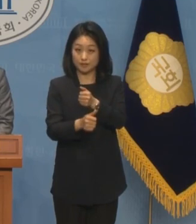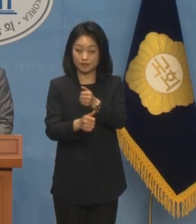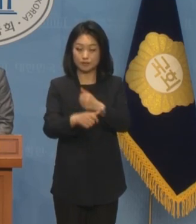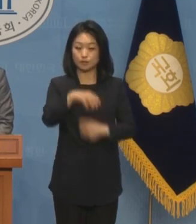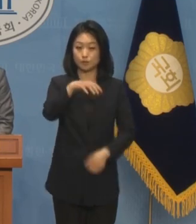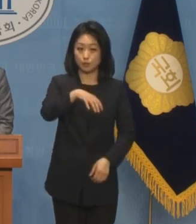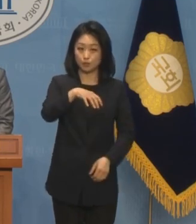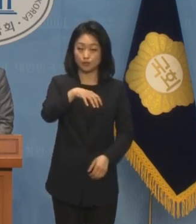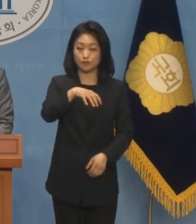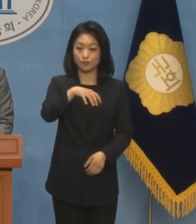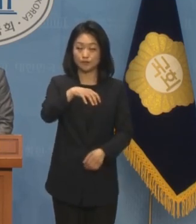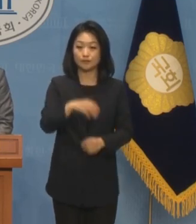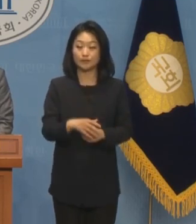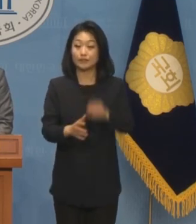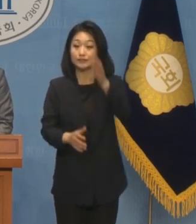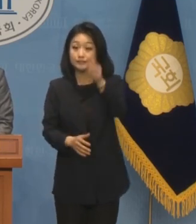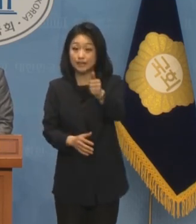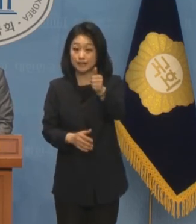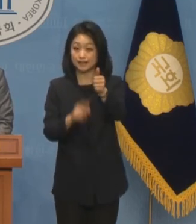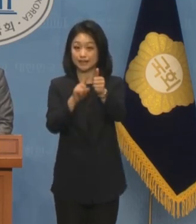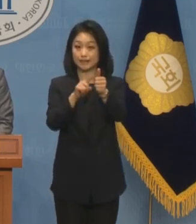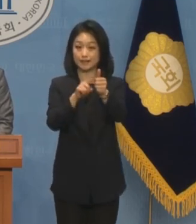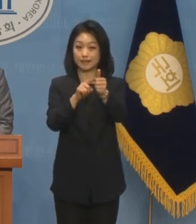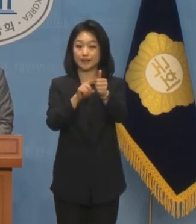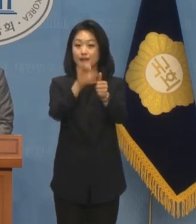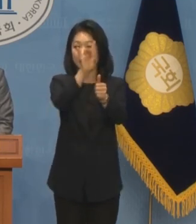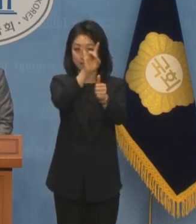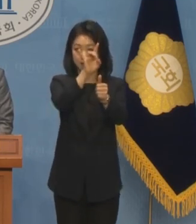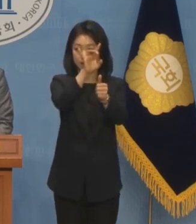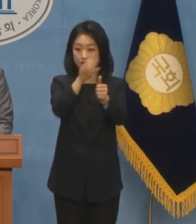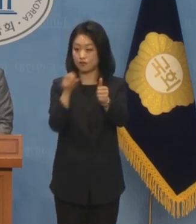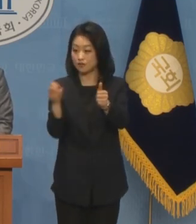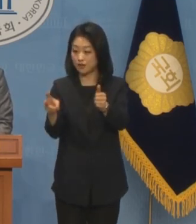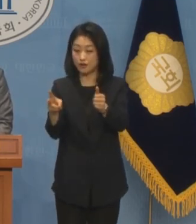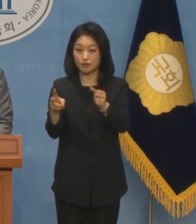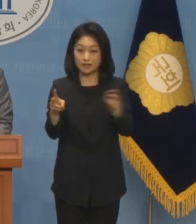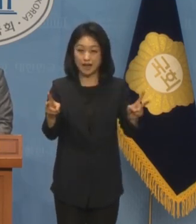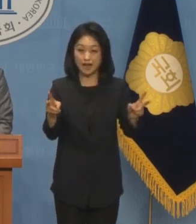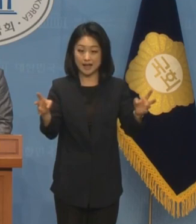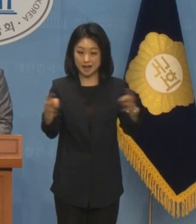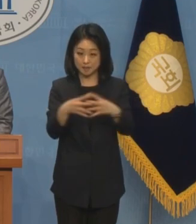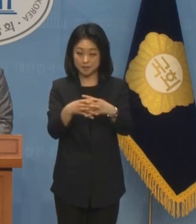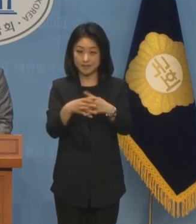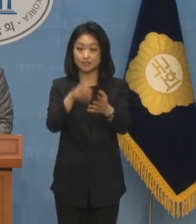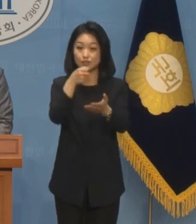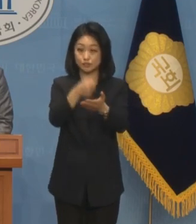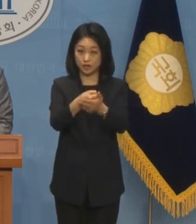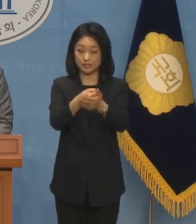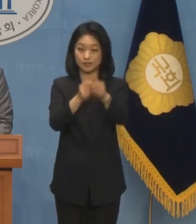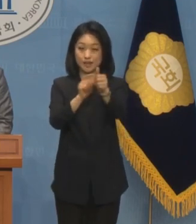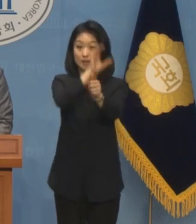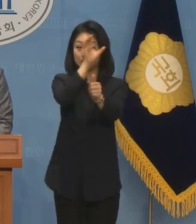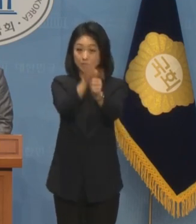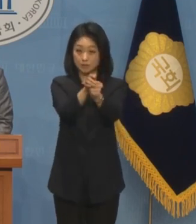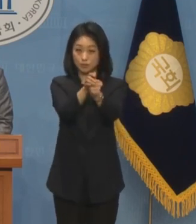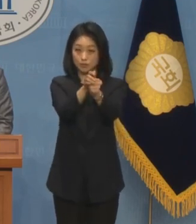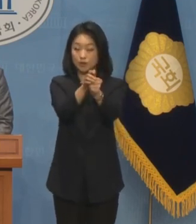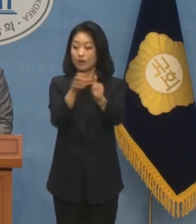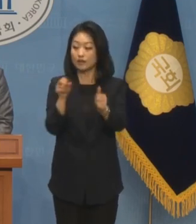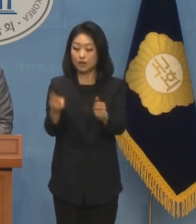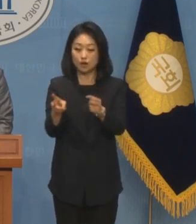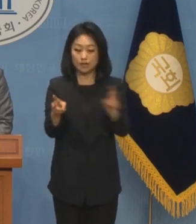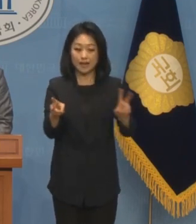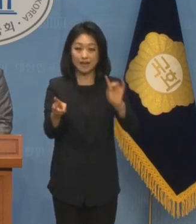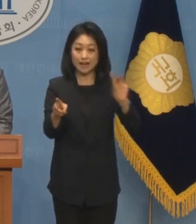대해서는 의장 1인을 여야가 협의하여 정하도록 하고 어 여야 각